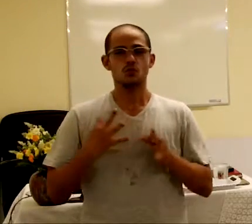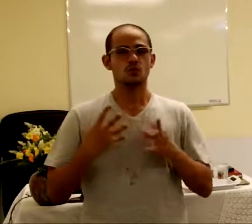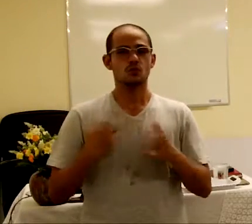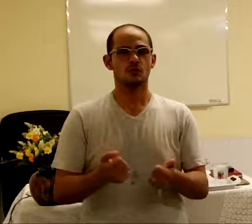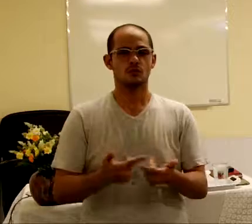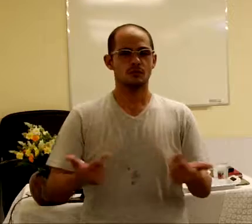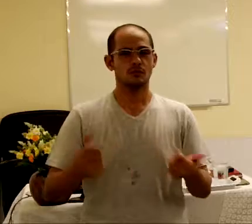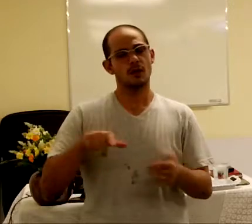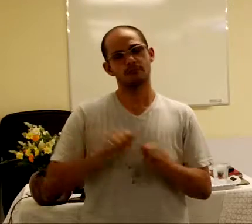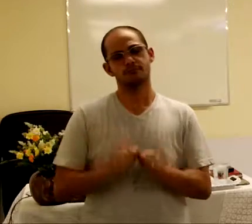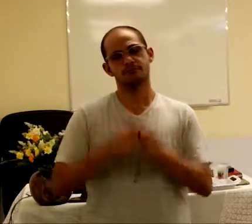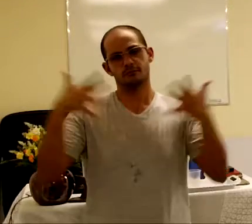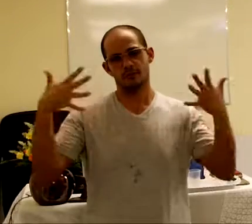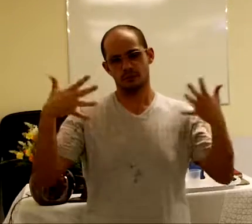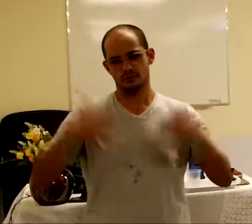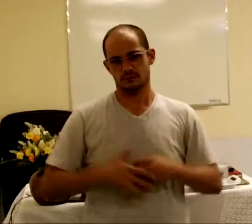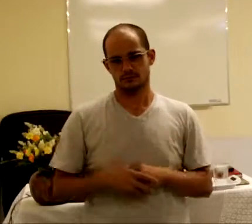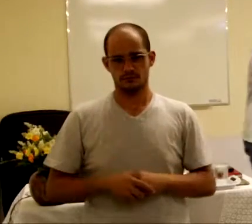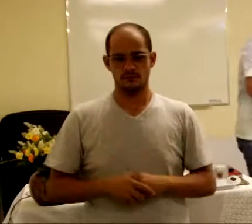Eis aí o exemplo de um